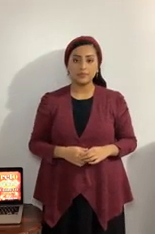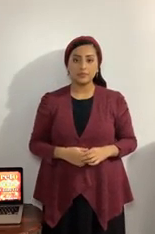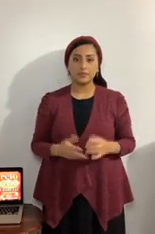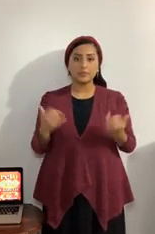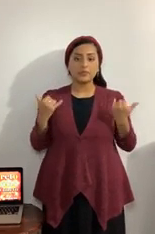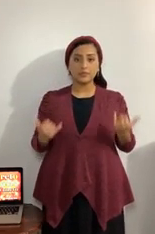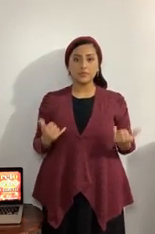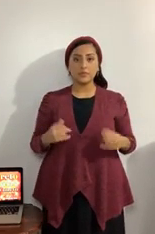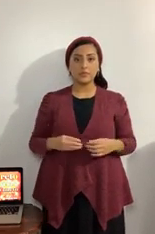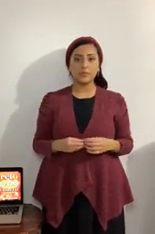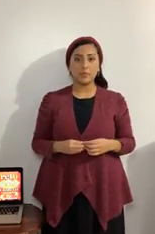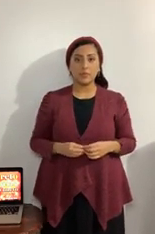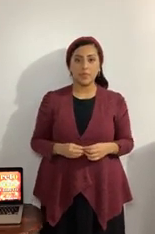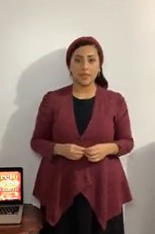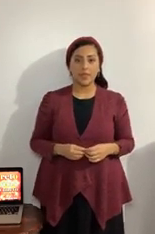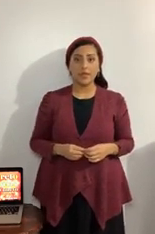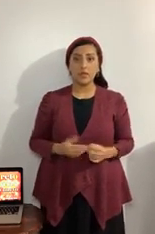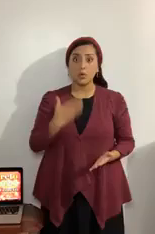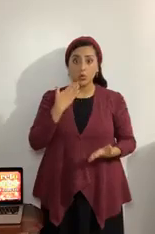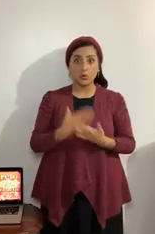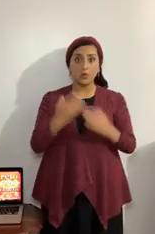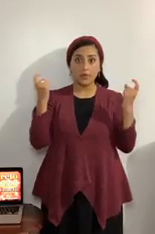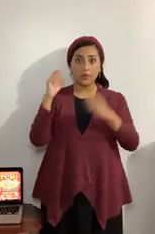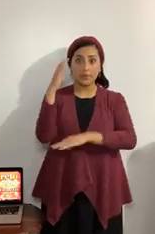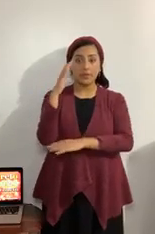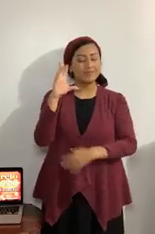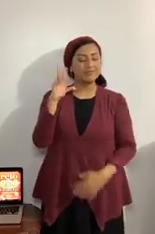entonces, ¿es lícito, es bueno celebrar la Navidad? Claro que no.